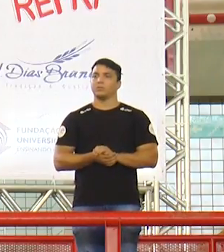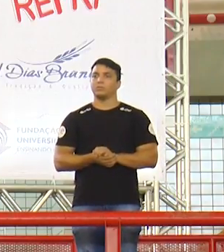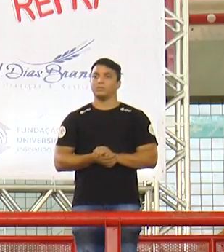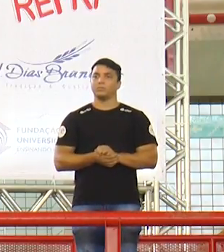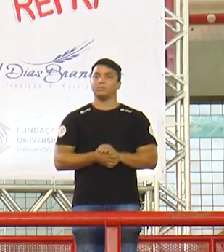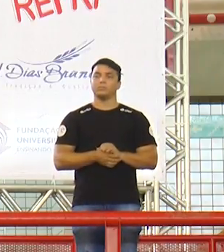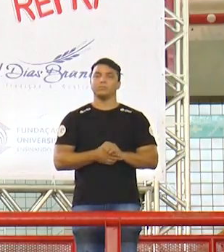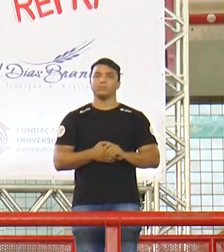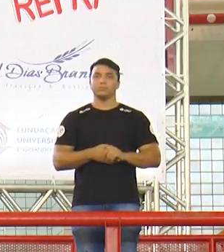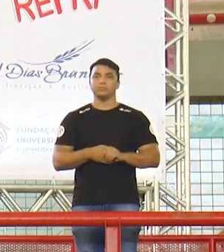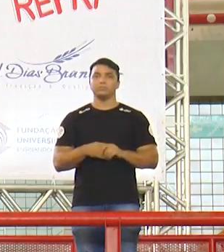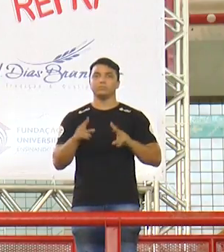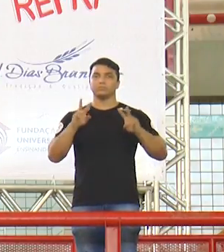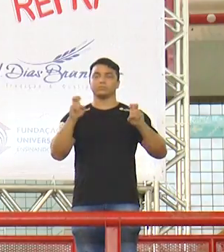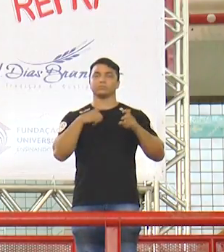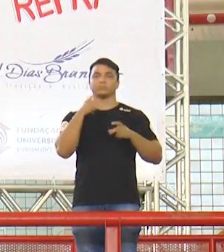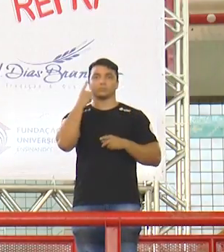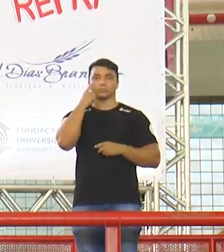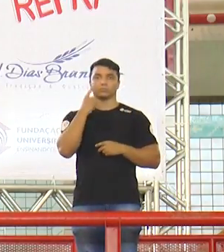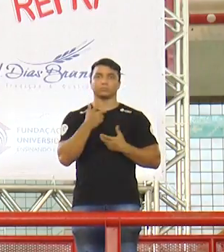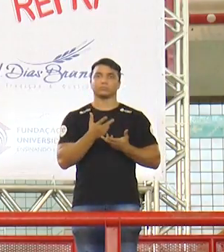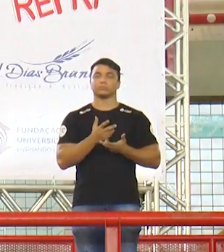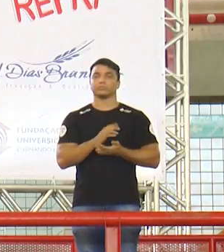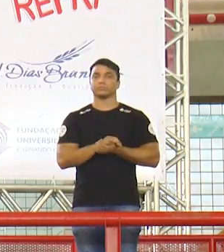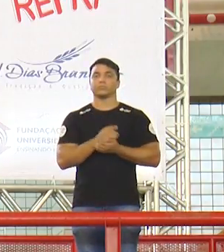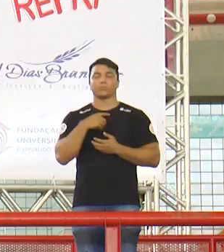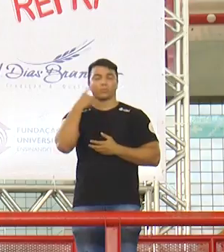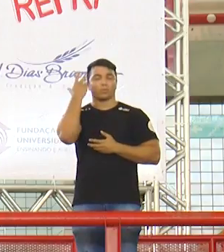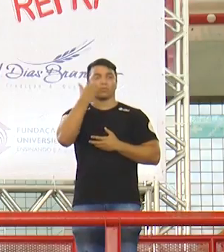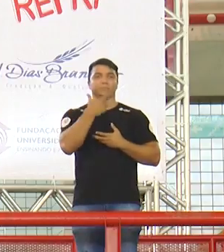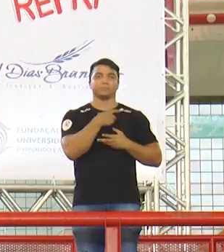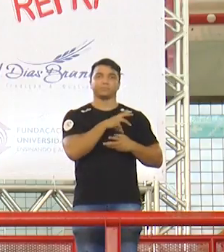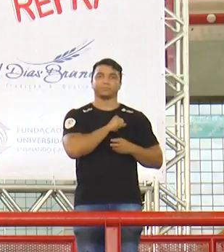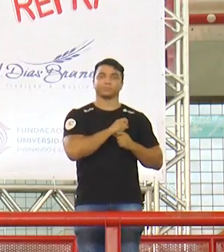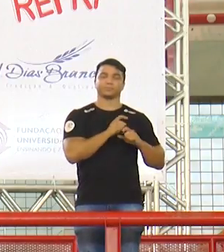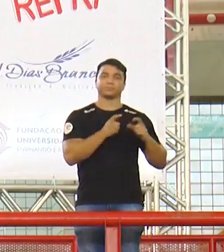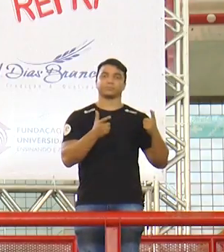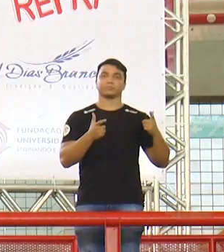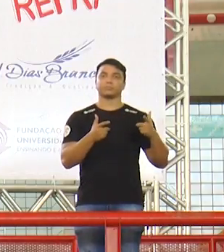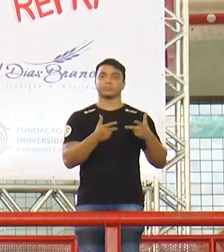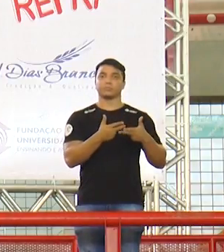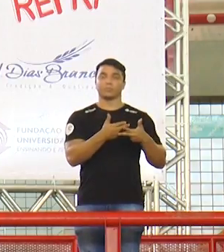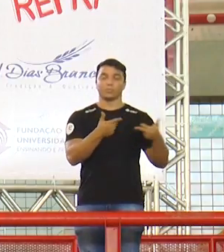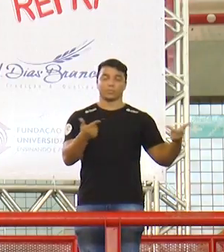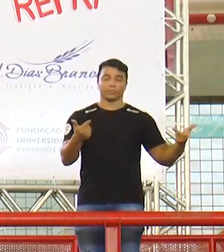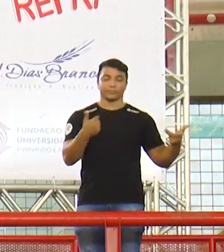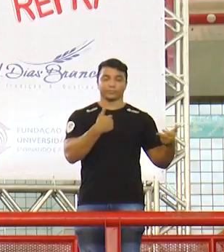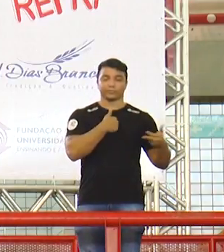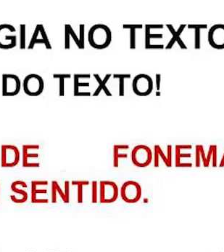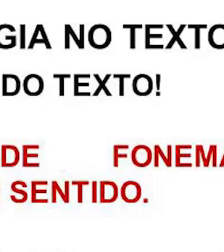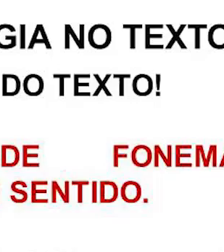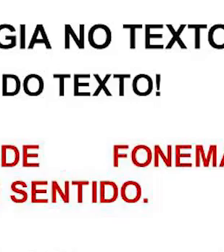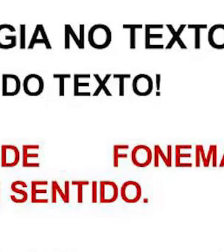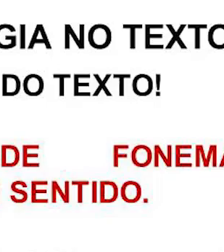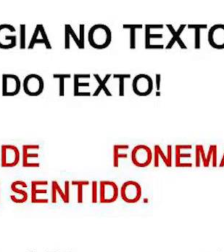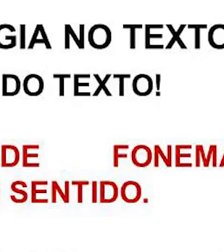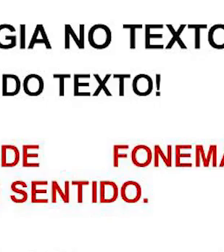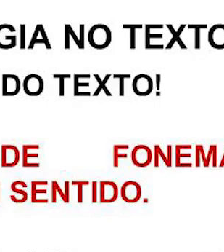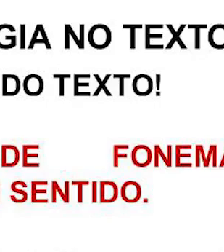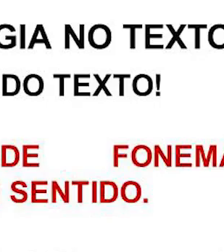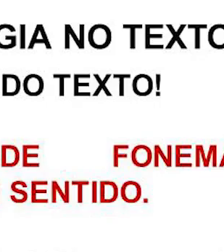lá. A canção é assim, ó. Não quero lhe falar, meu grande amor, das coisas que aprendi